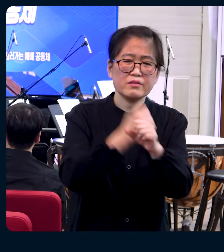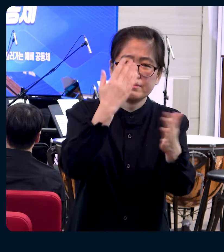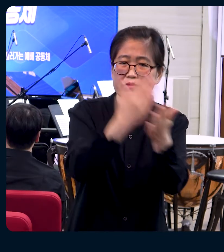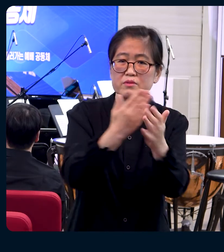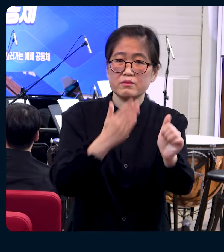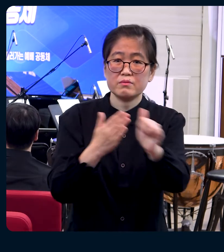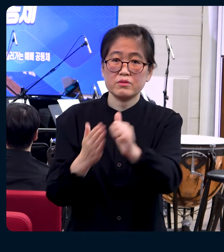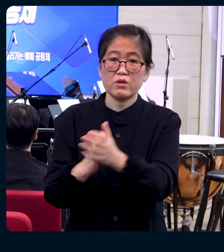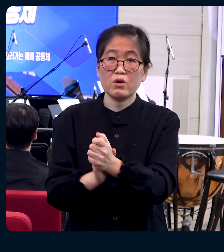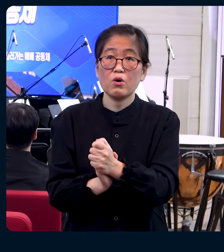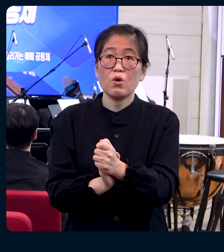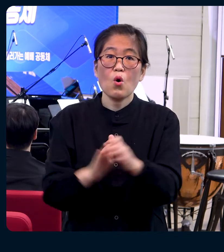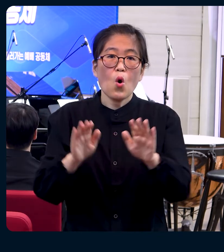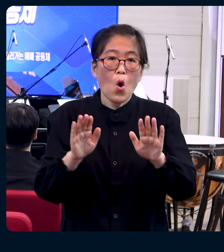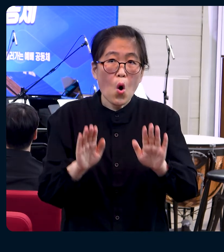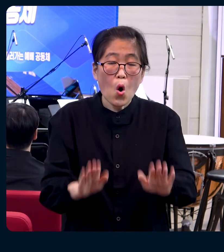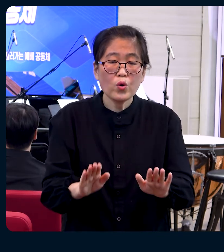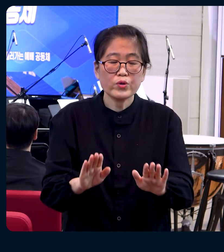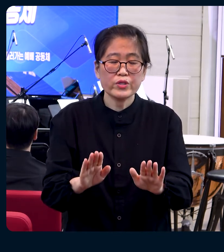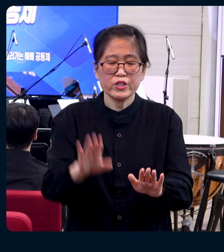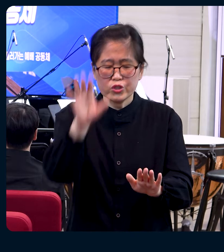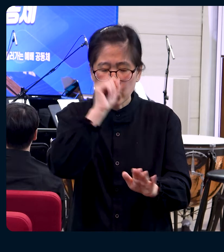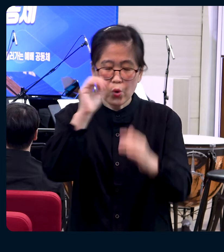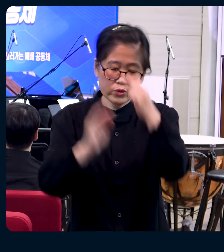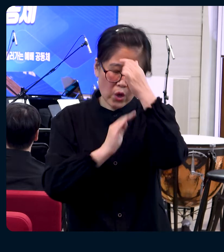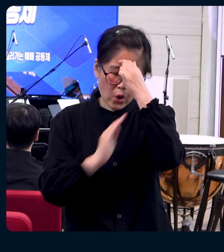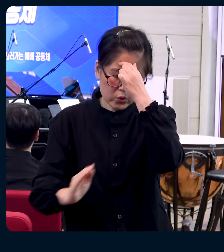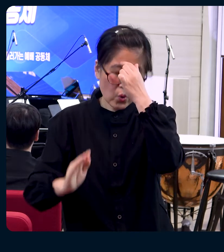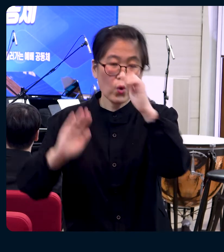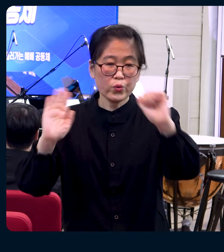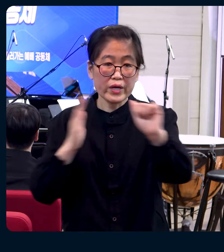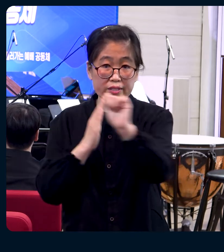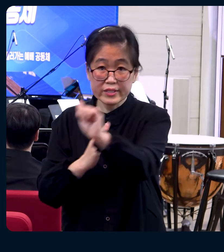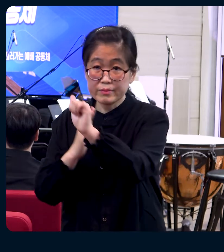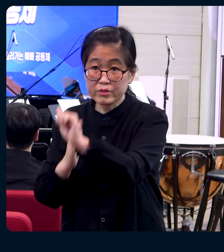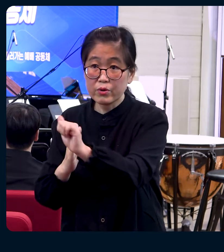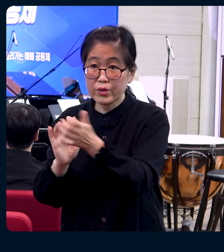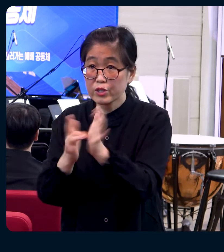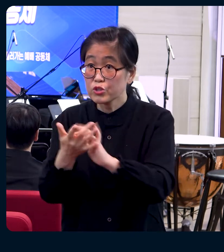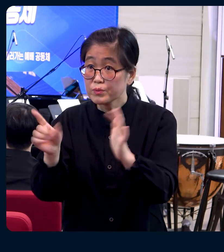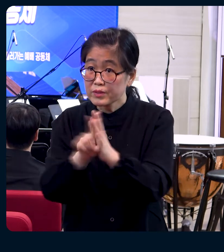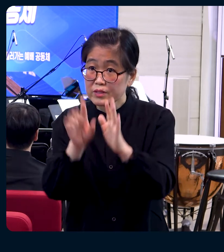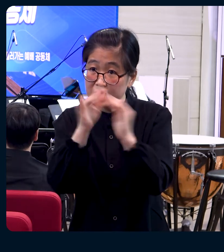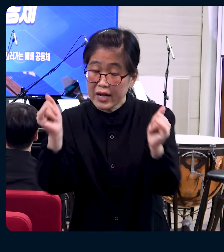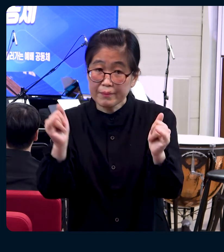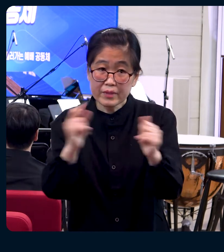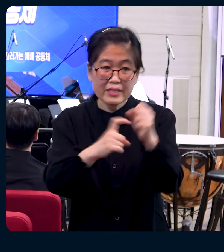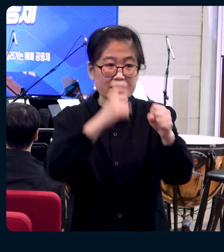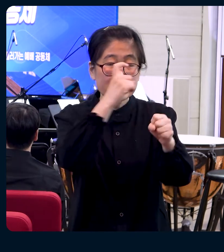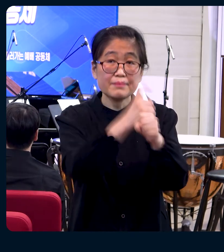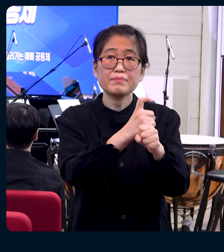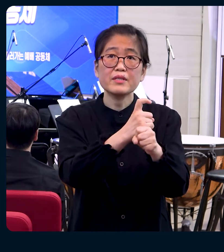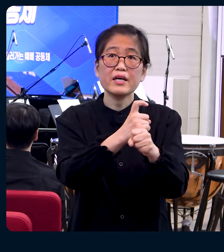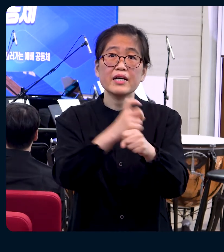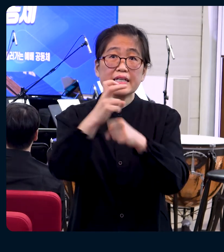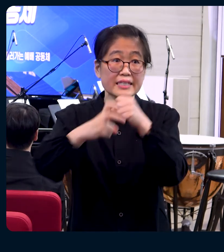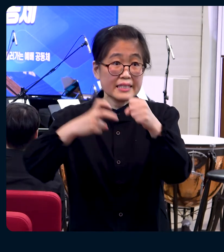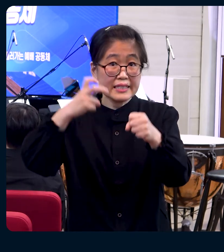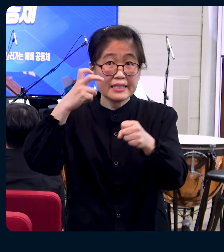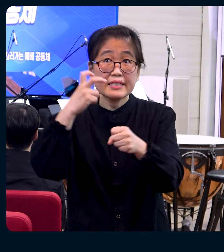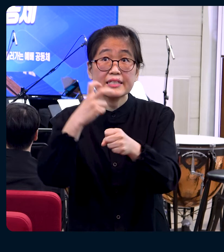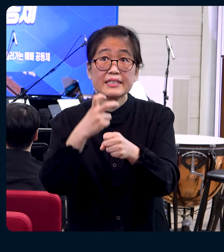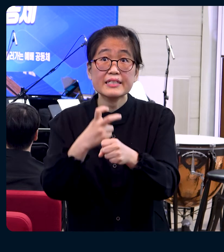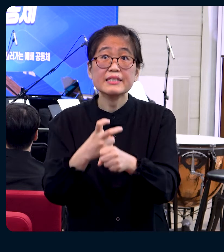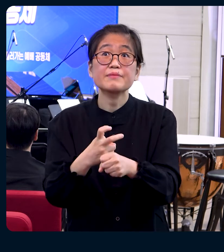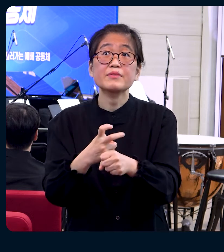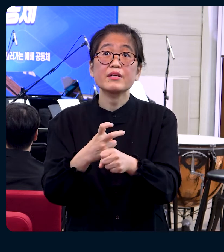시간을 살지 마시길 바랍니다. 오늘이 좋은 성도가 되시길 바랍니다. 여러분, 예수 믿는 사람은요, 10대도 열매가